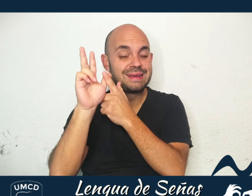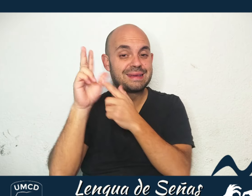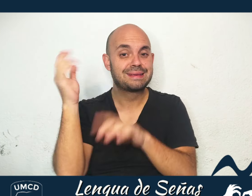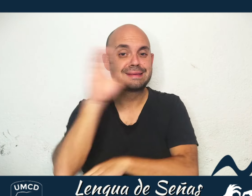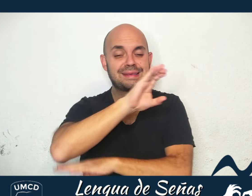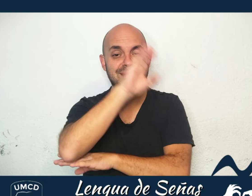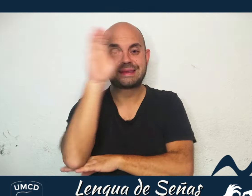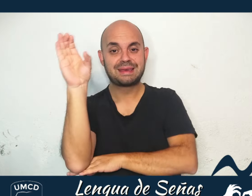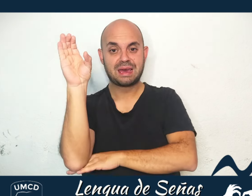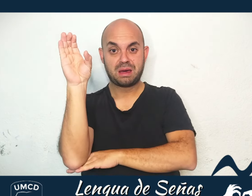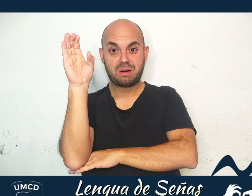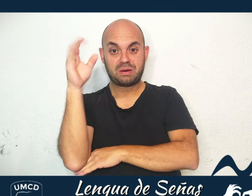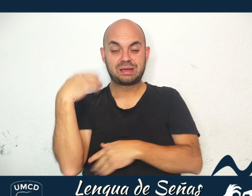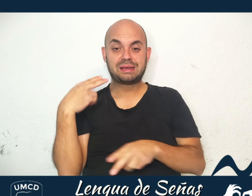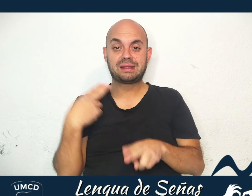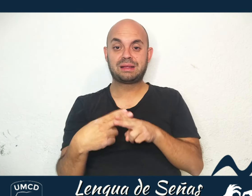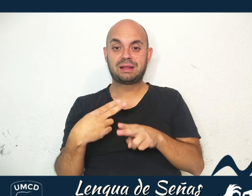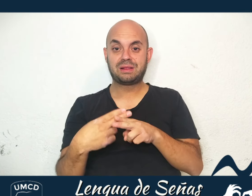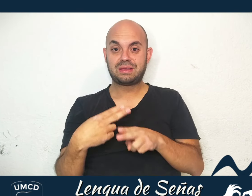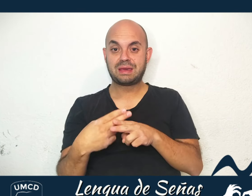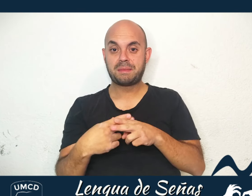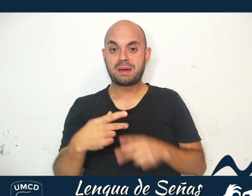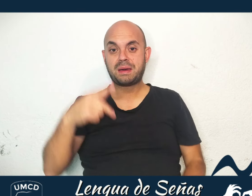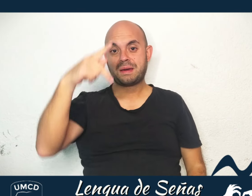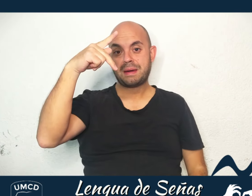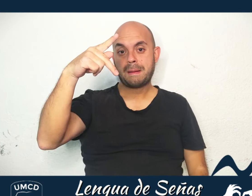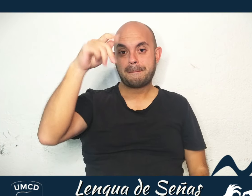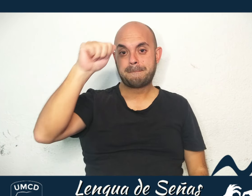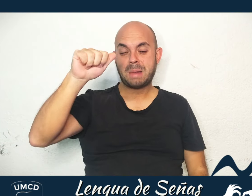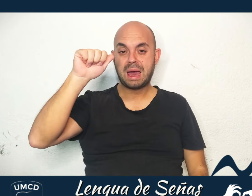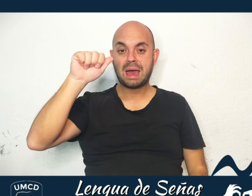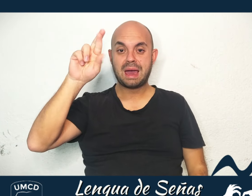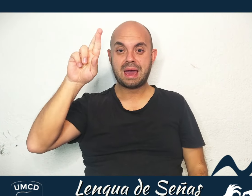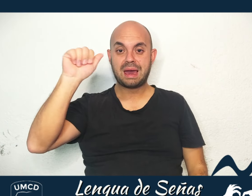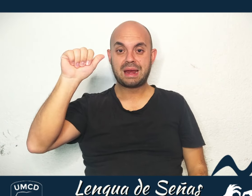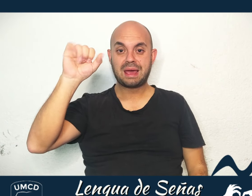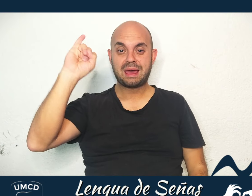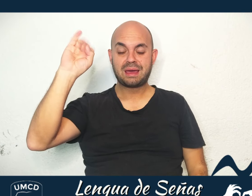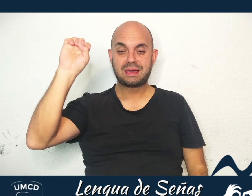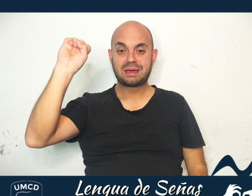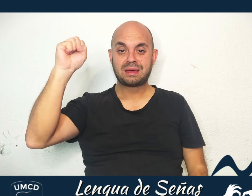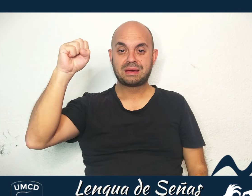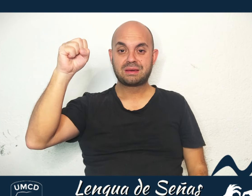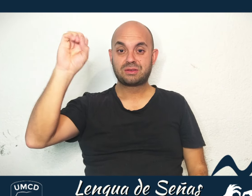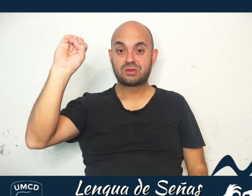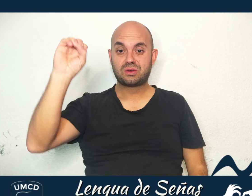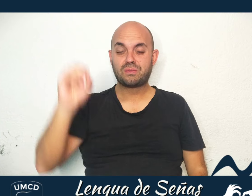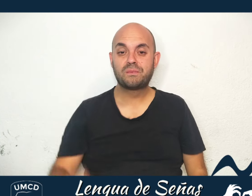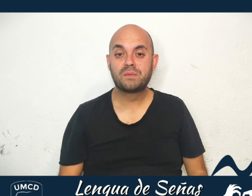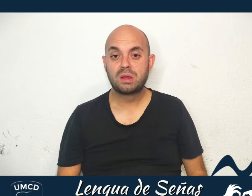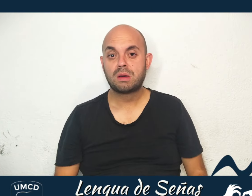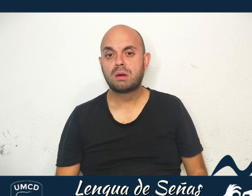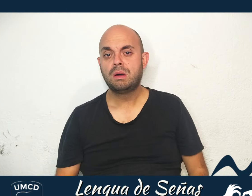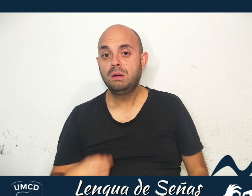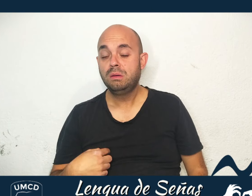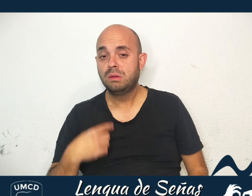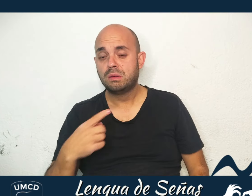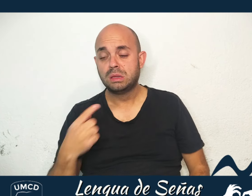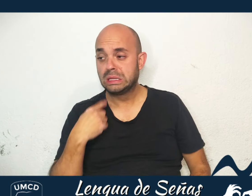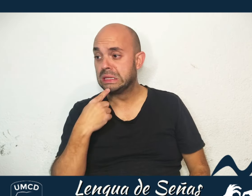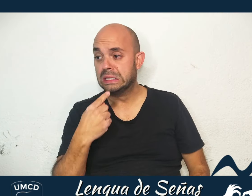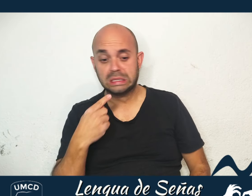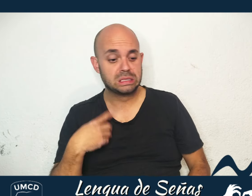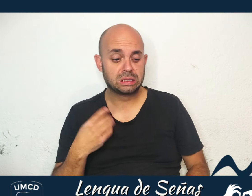algunas revelaciones y visiones y revelaciones que no podían ser reveladas hacia nosotros. Le fue